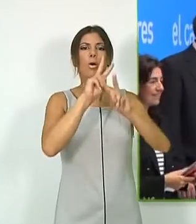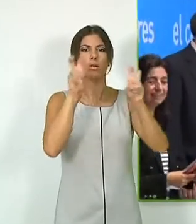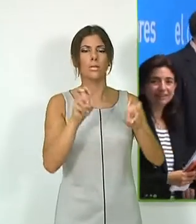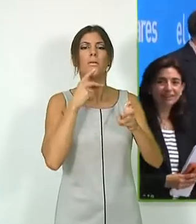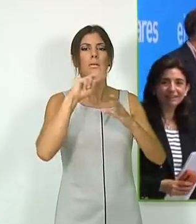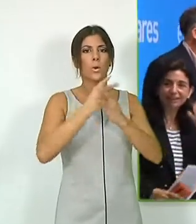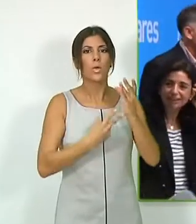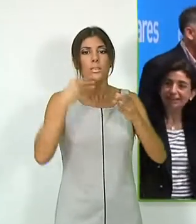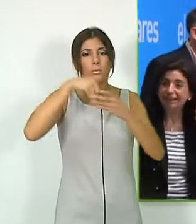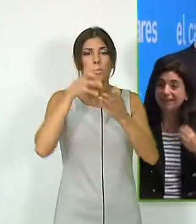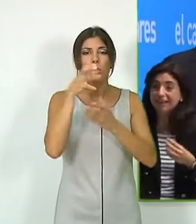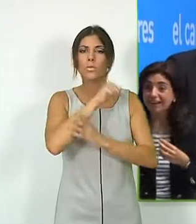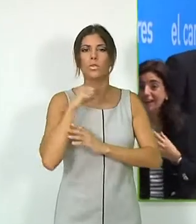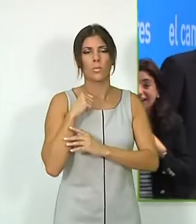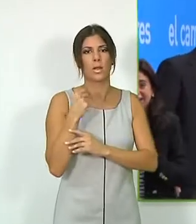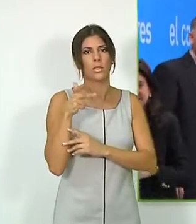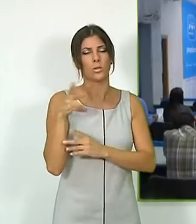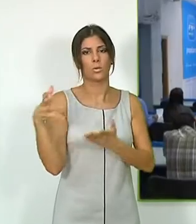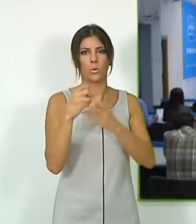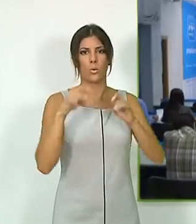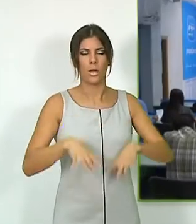en nuestra comunidad autónoma.